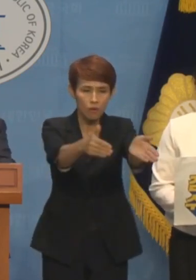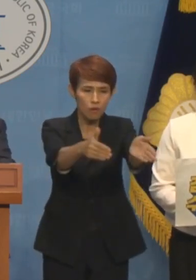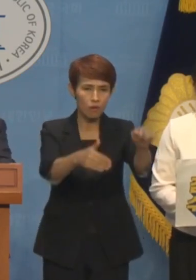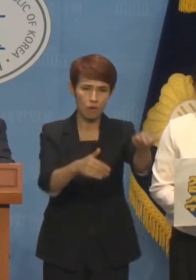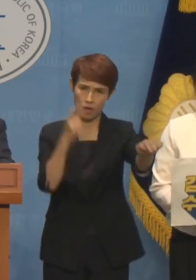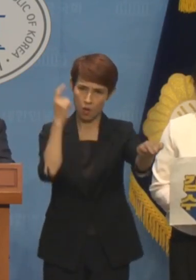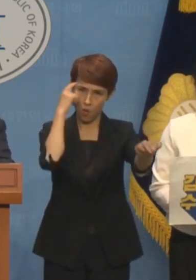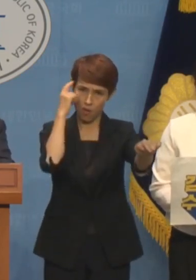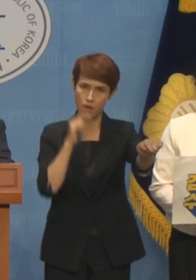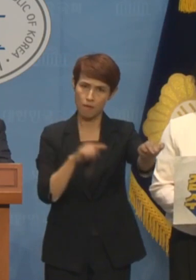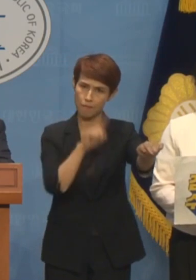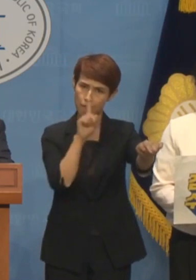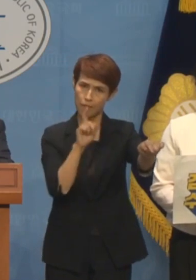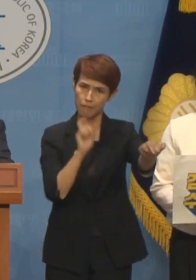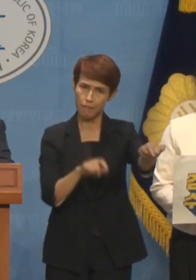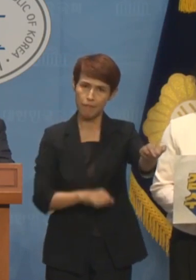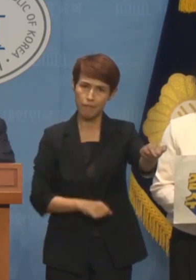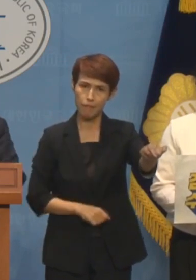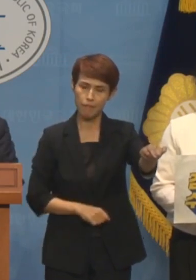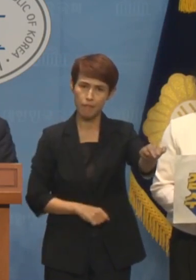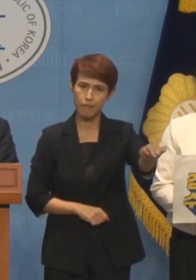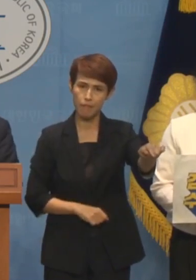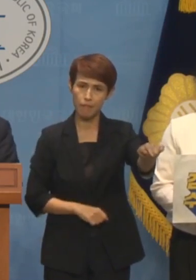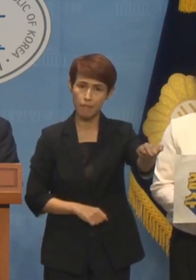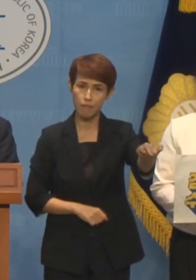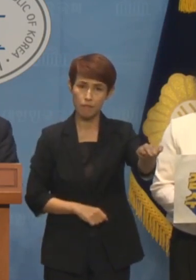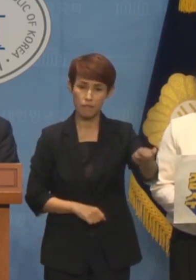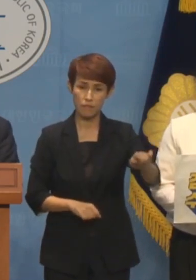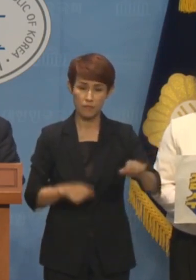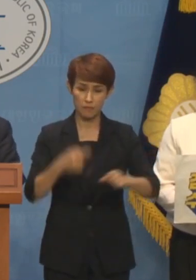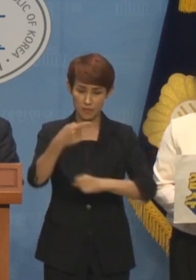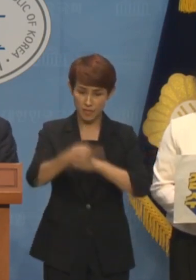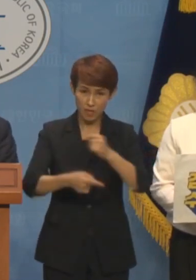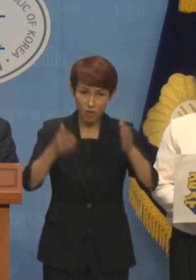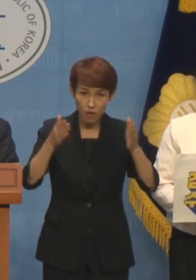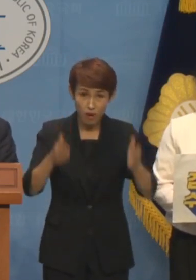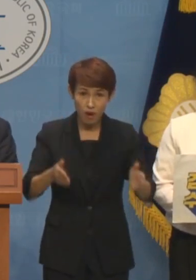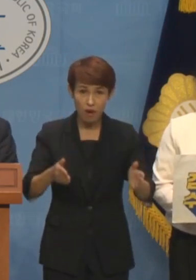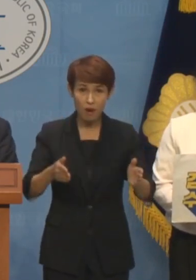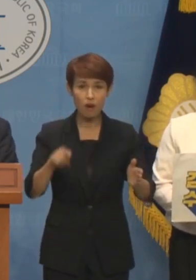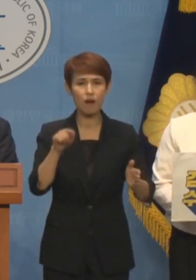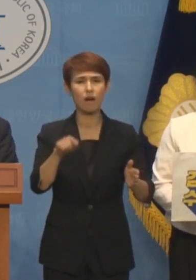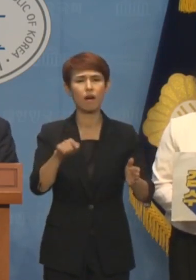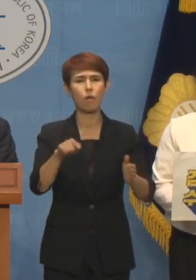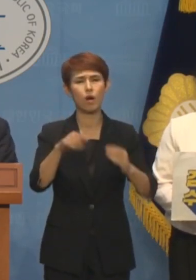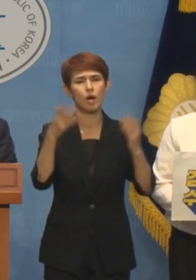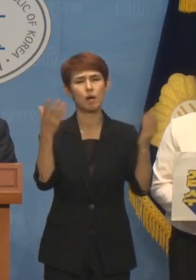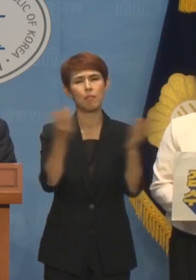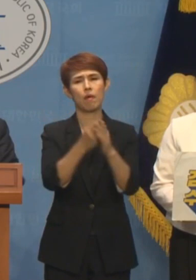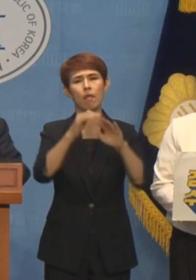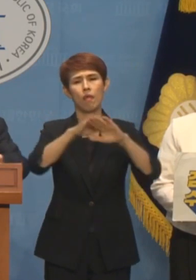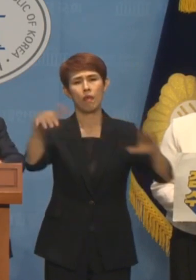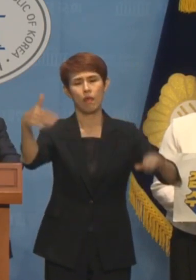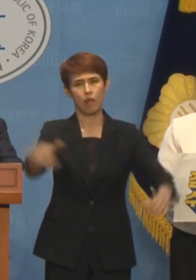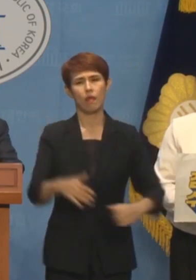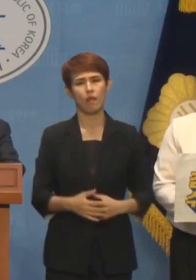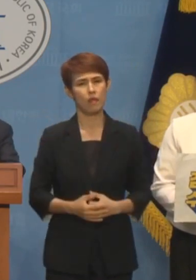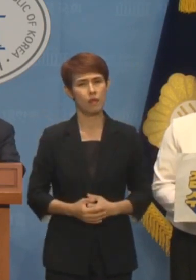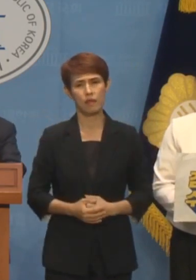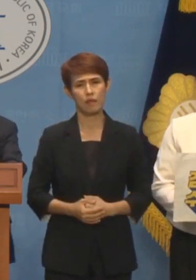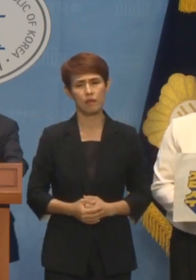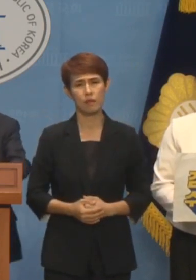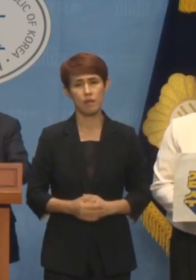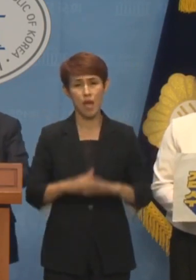변경했는가? 이 한 문장의 의혹을 1년이 지난 지금도 우리는 완벽히 해소하지 못하고 있습니다. 아니, 해소를 못한